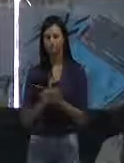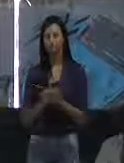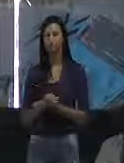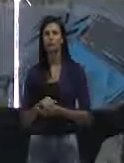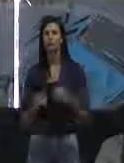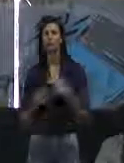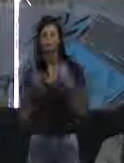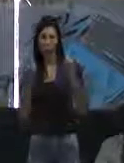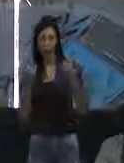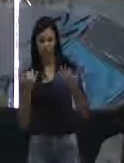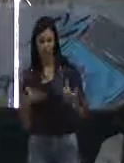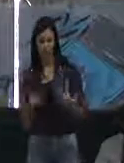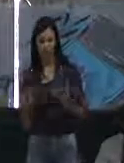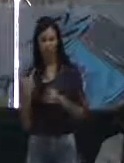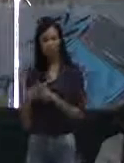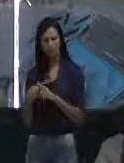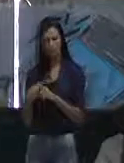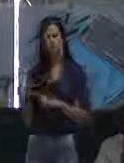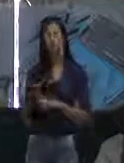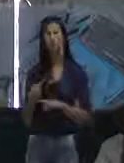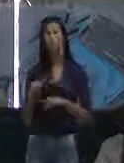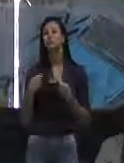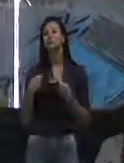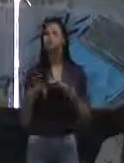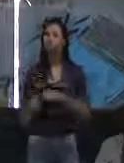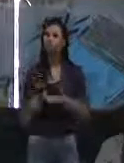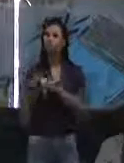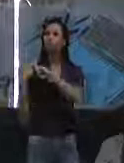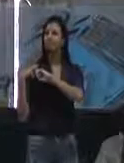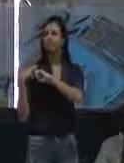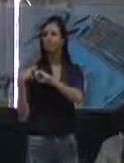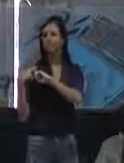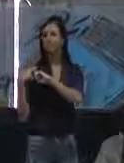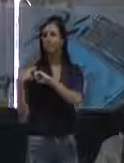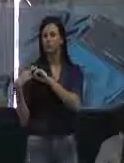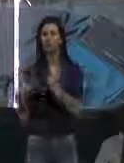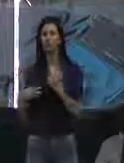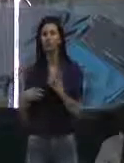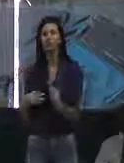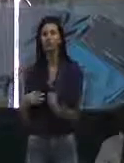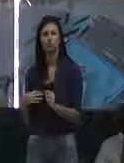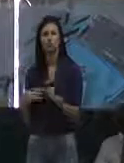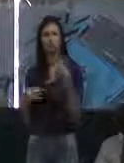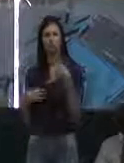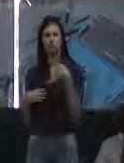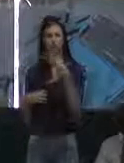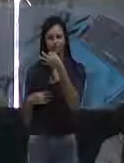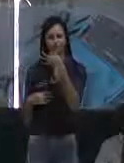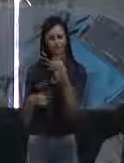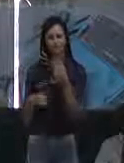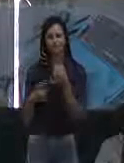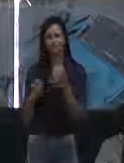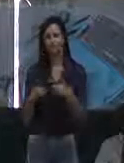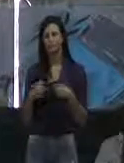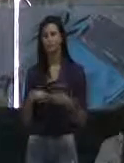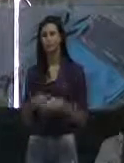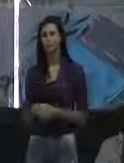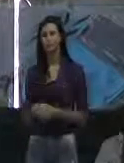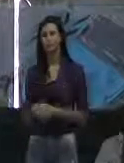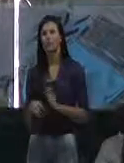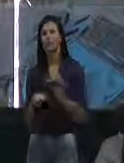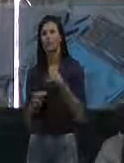isso porque nós temos que ter muita responsabilidade por tudo aquilo que a gente fala, por tudo aquilo que a gente faz.